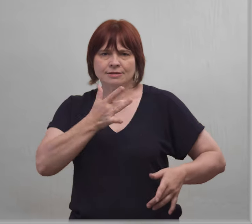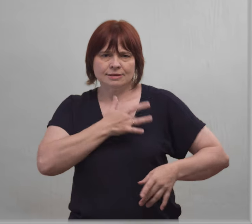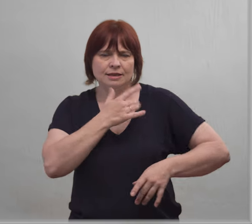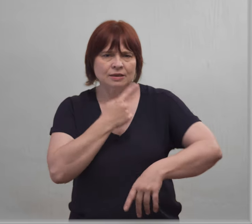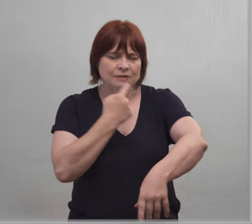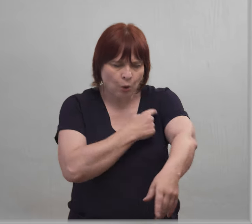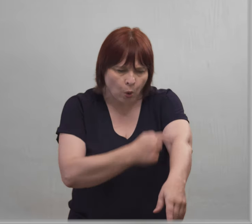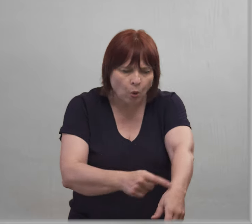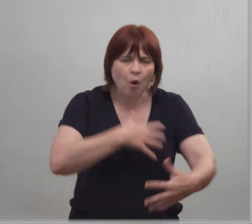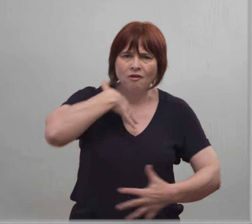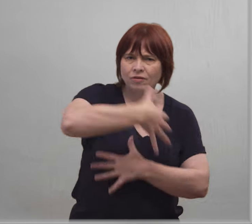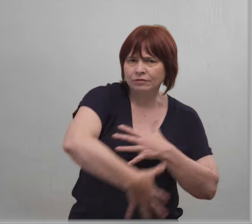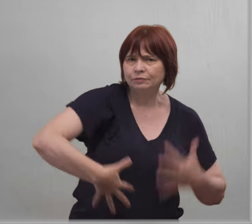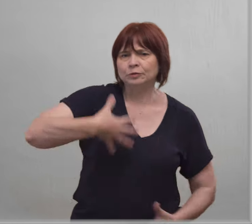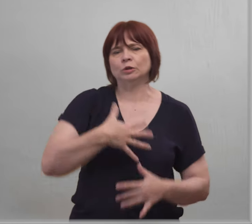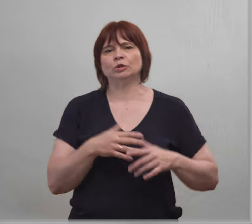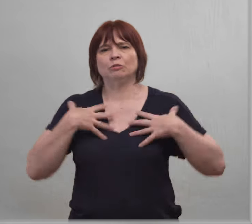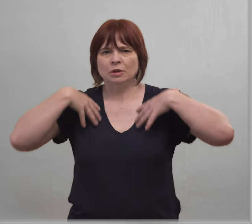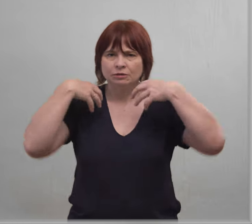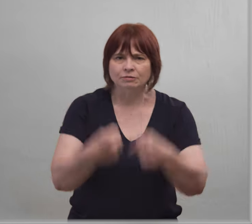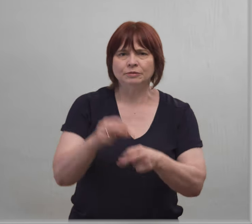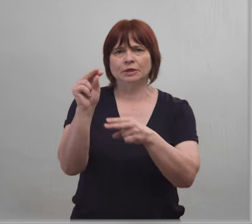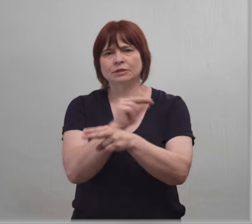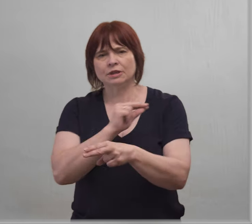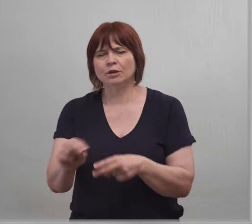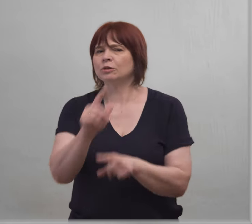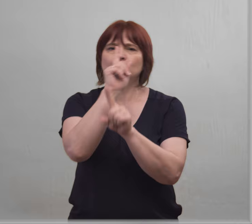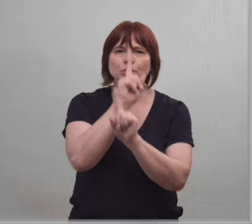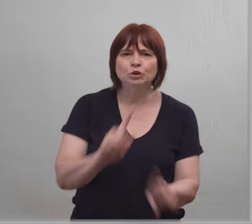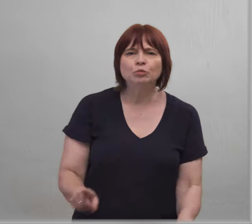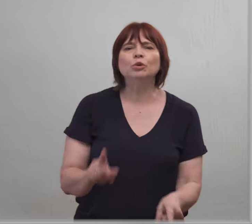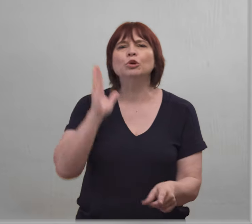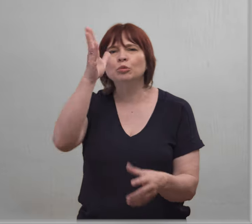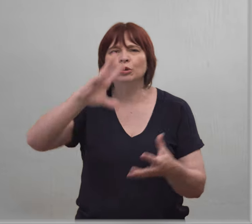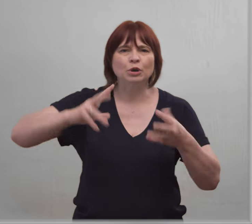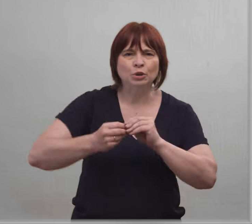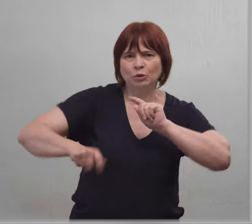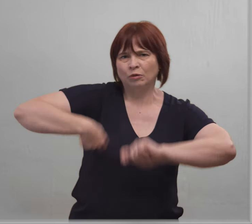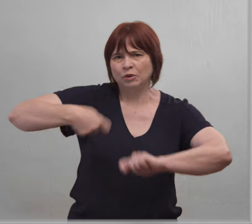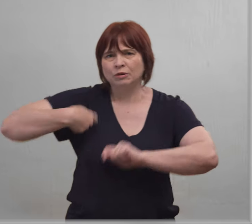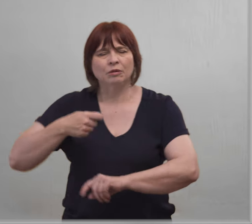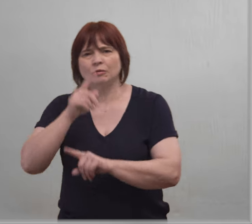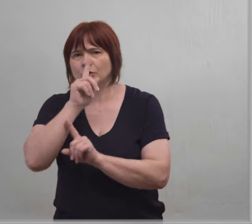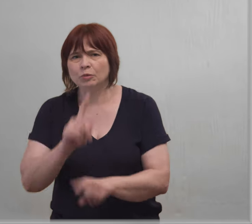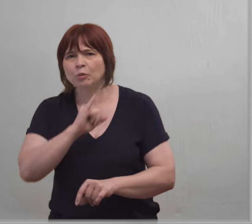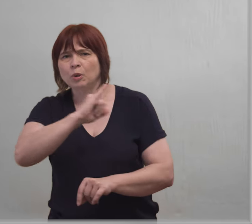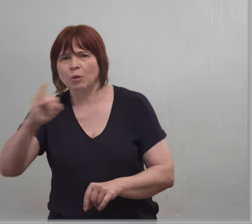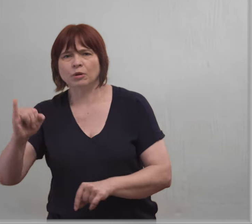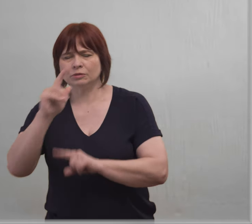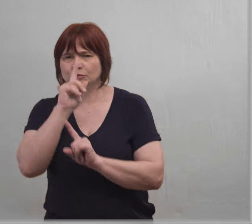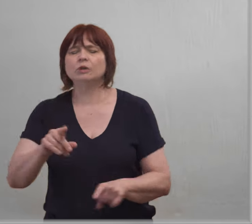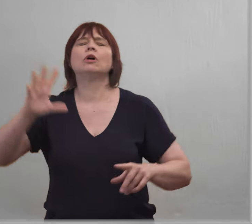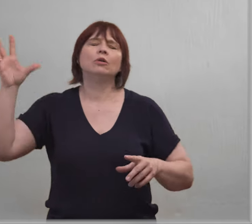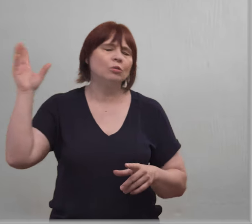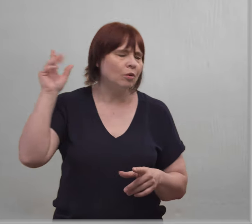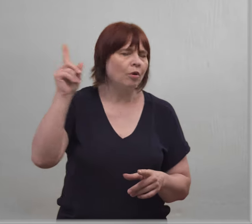сердечно-сосудистой системы во имя Иисуса Христа. Господь, пусть не будет никаких последствий, но все это восстановится, исправится. Господь,